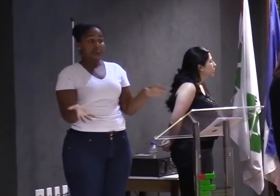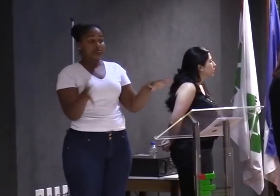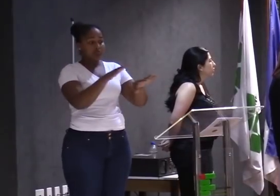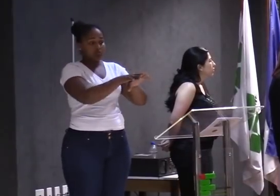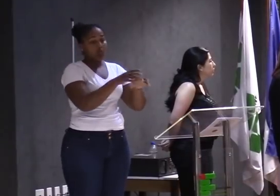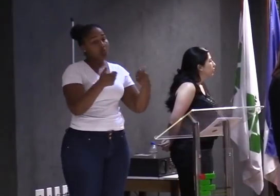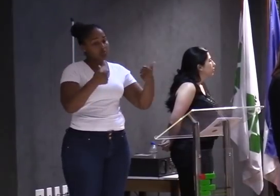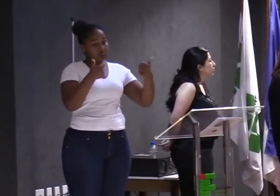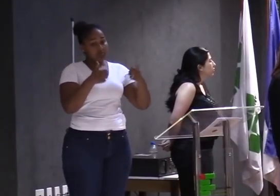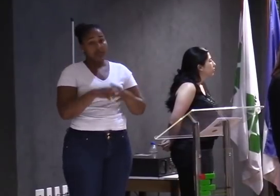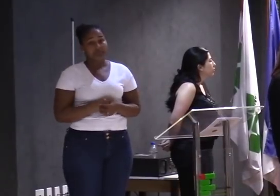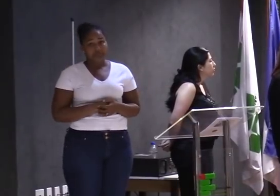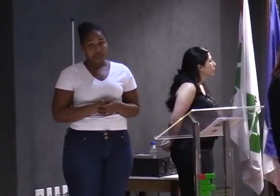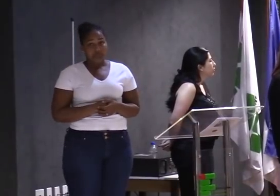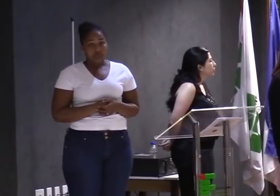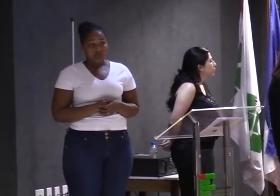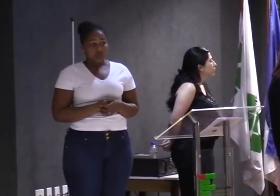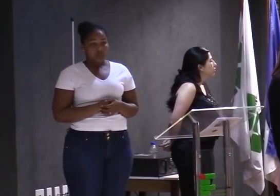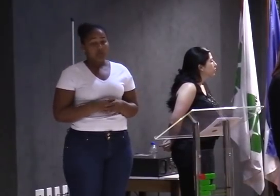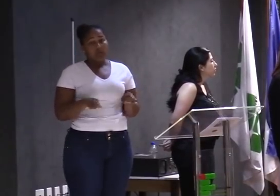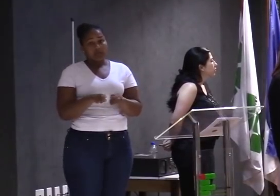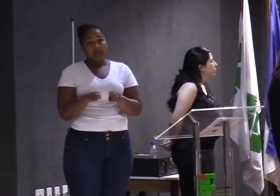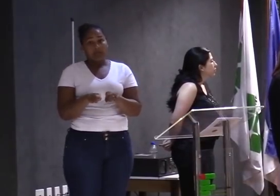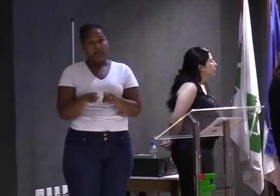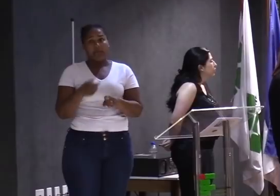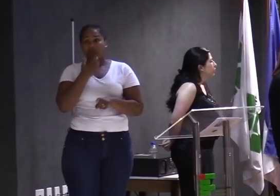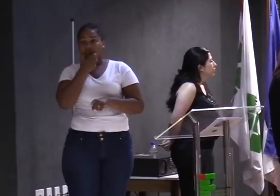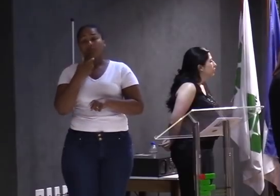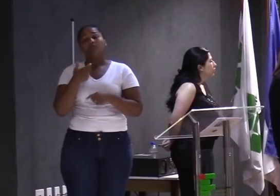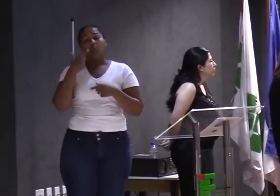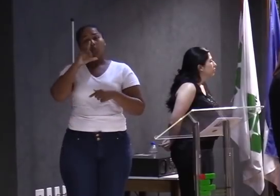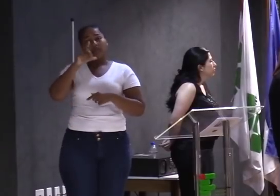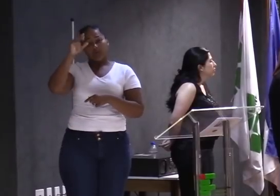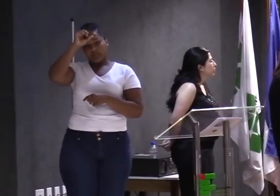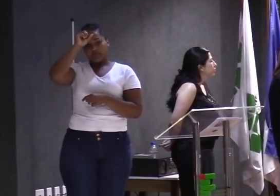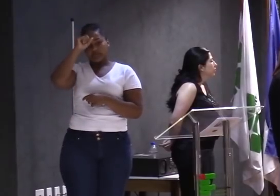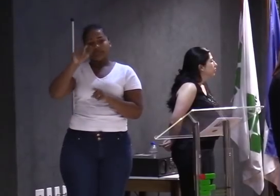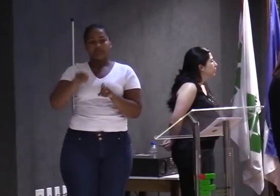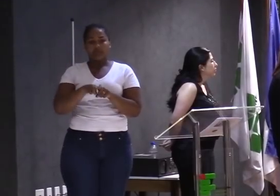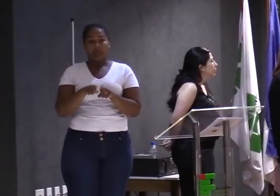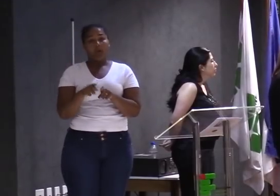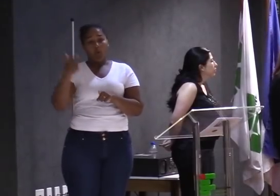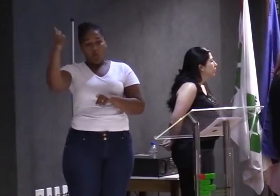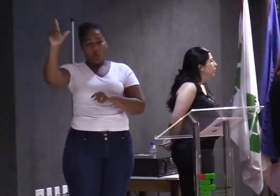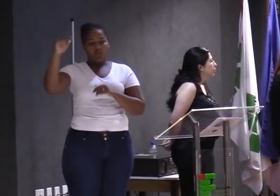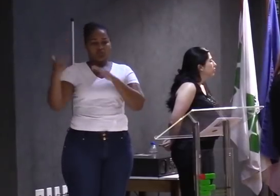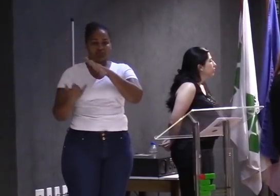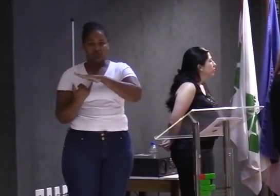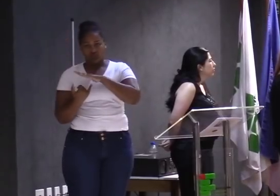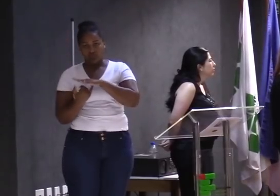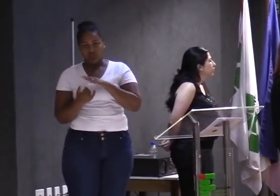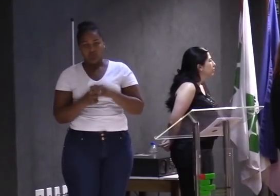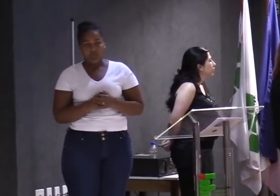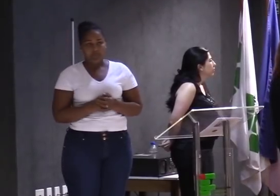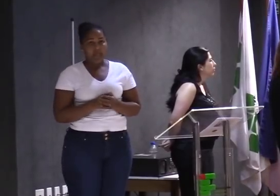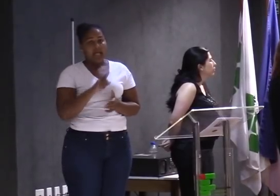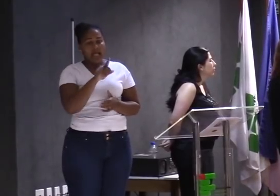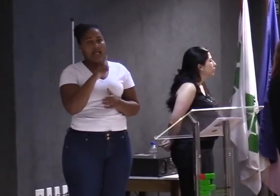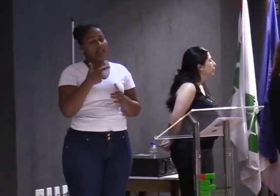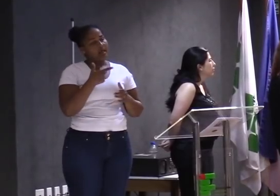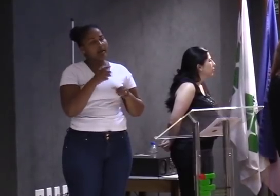curso superior. E nós conseguimos pontuar o inglês. Quando eu cheguei lá em Paulista, ia ser professora de um curso de